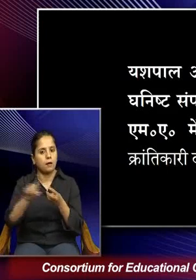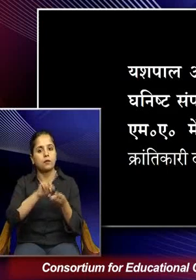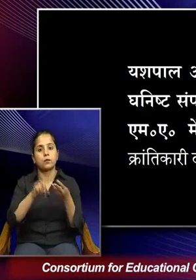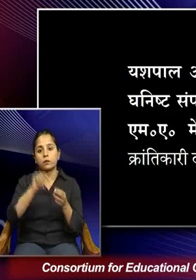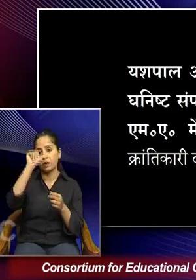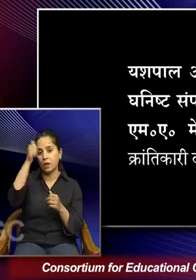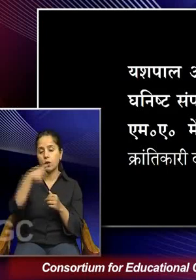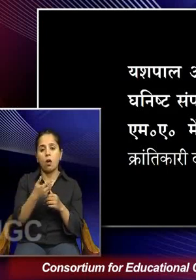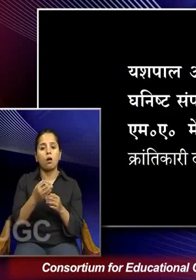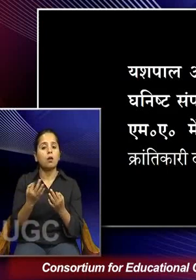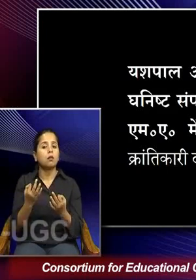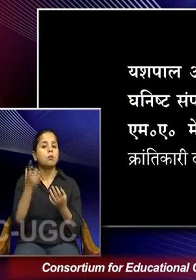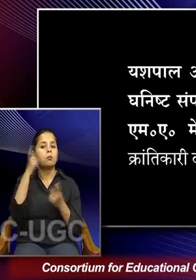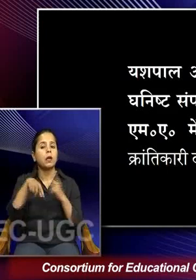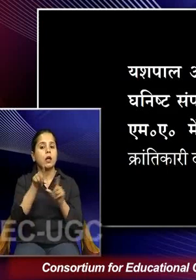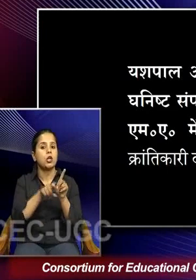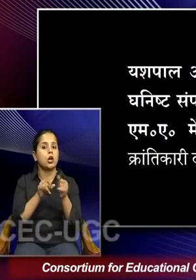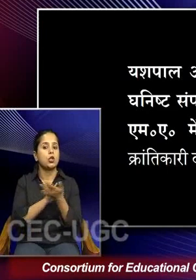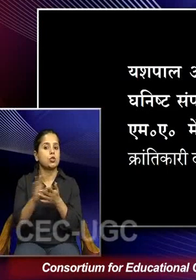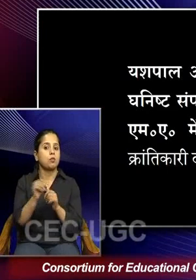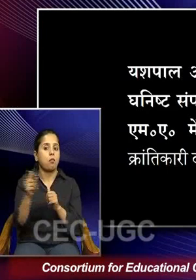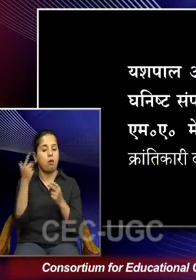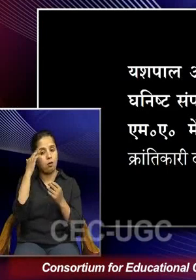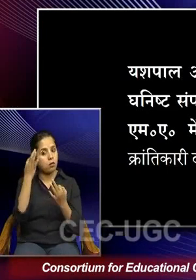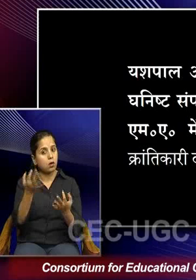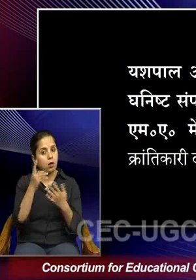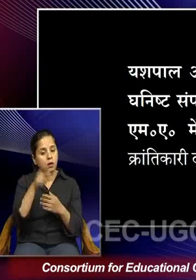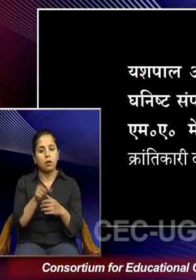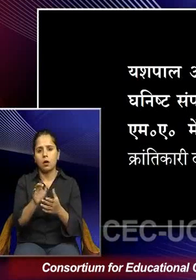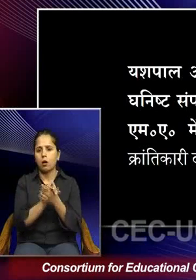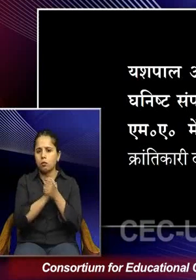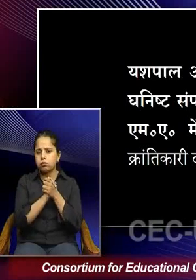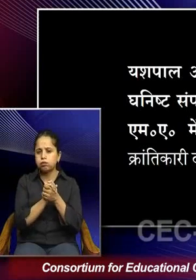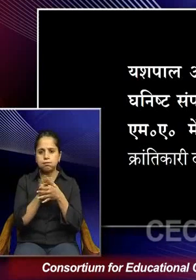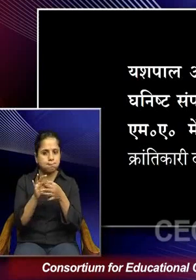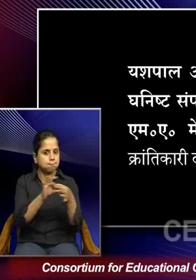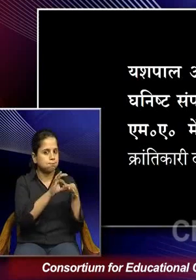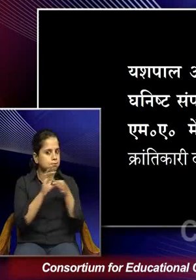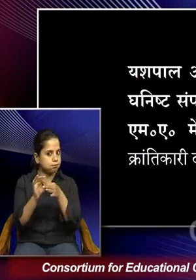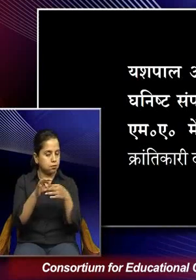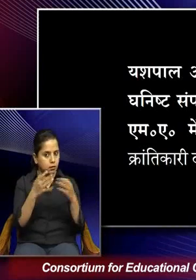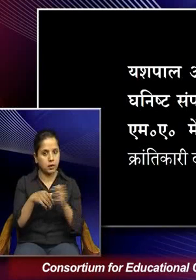बड़े रचनाकार यशपाल से बहुत धनिष्ठा के साथ